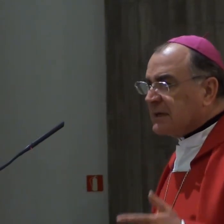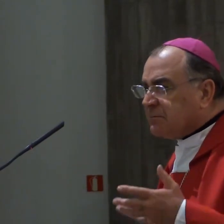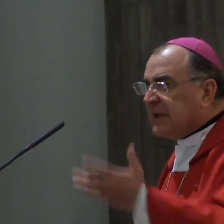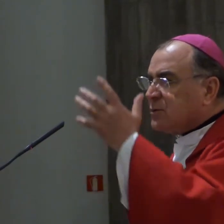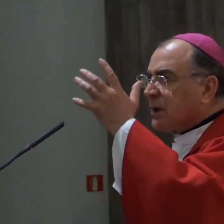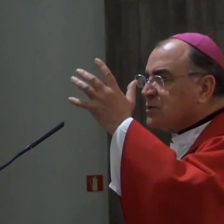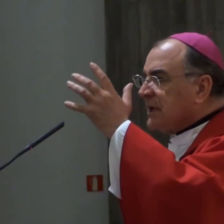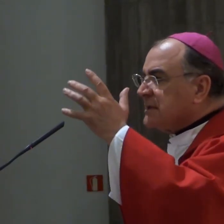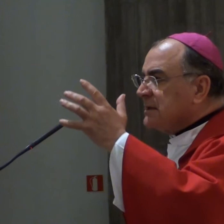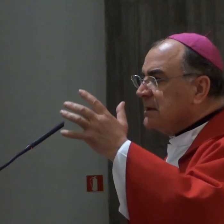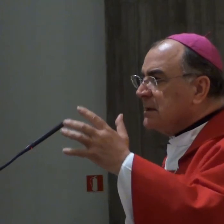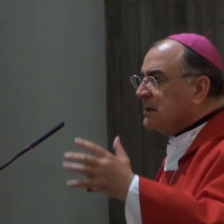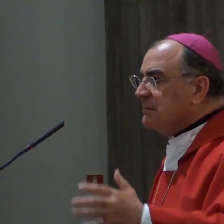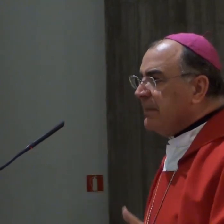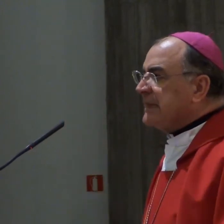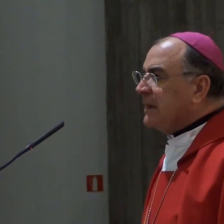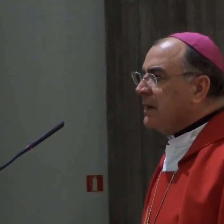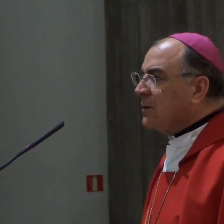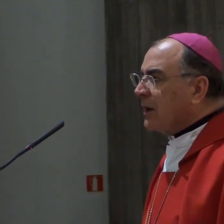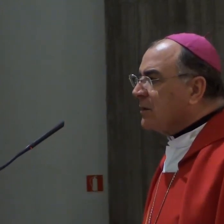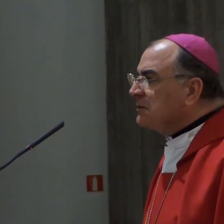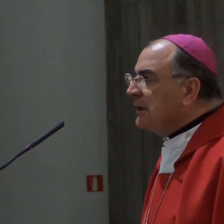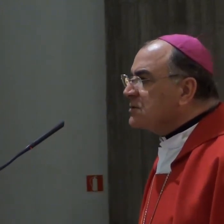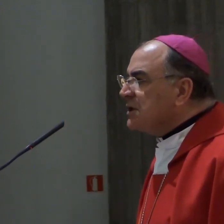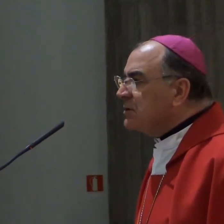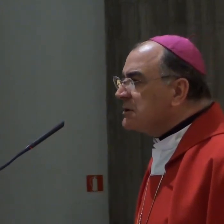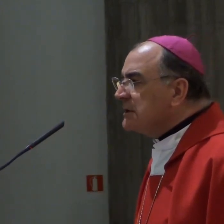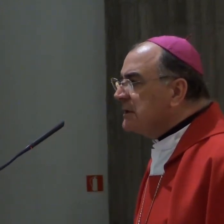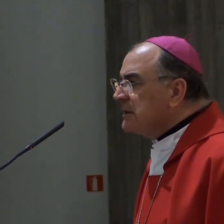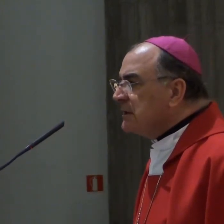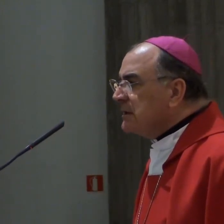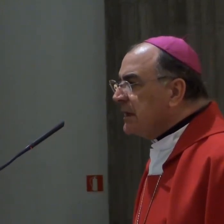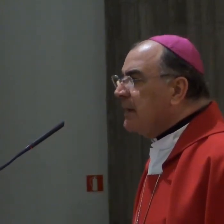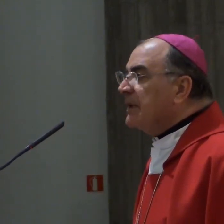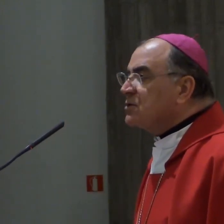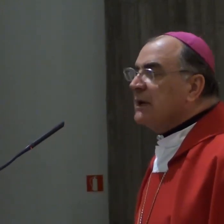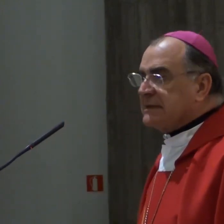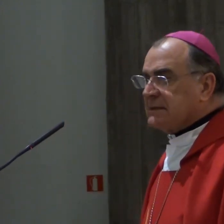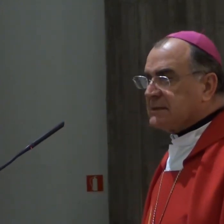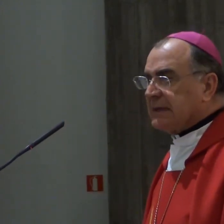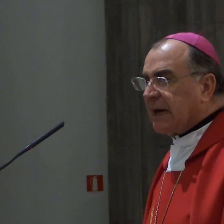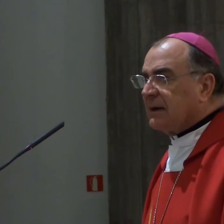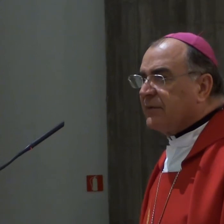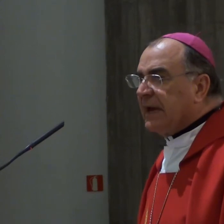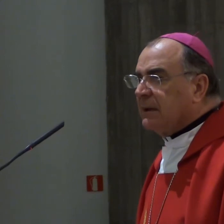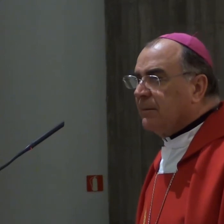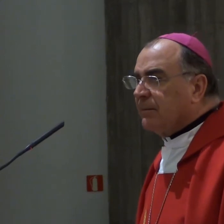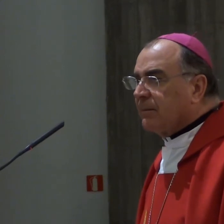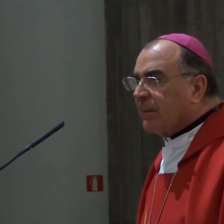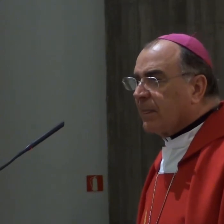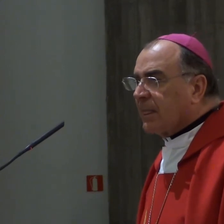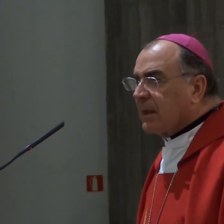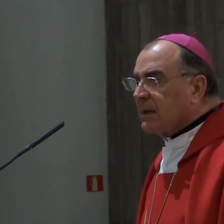del espíritu que ustedes metan el corazón de nuestros hijos Qué personas somos